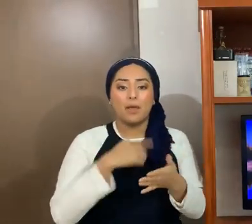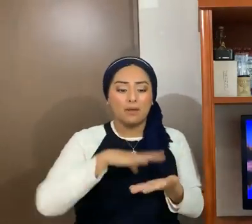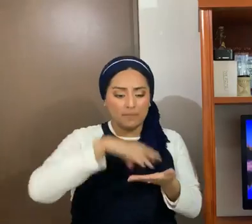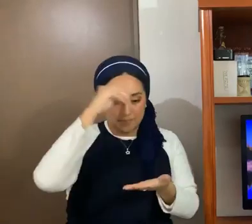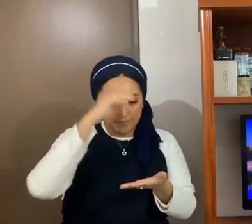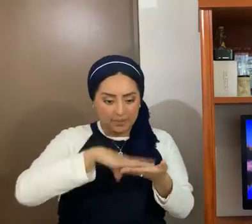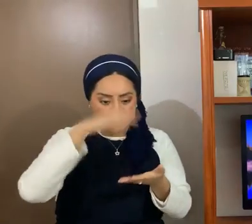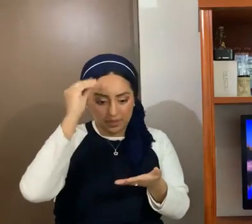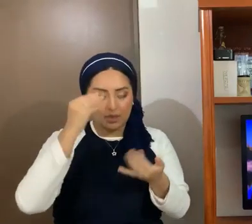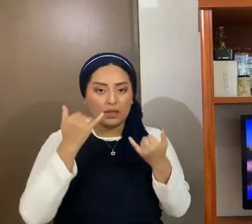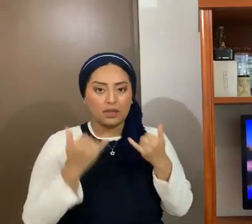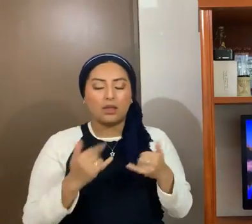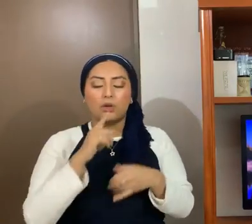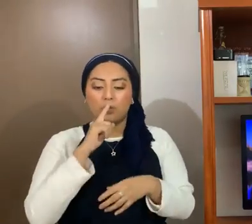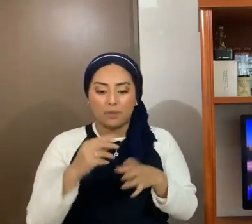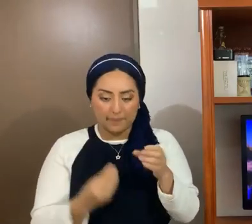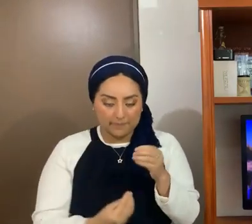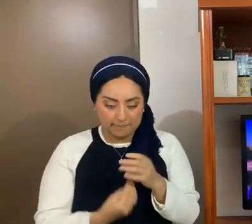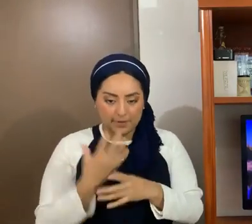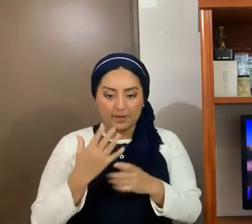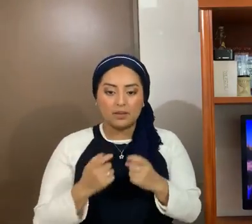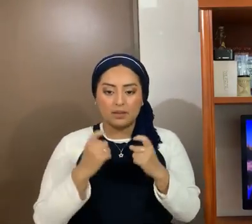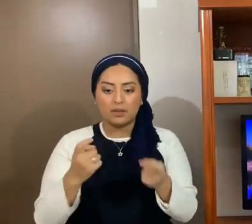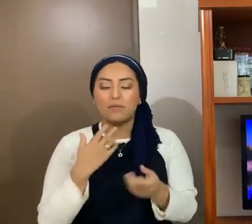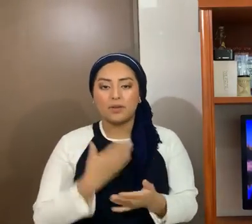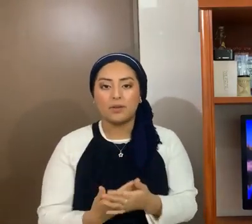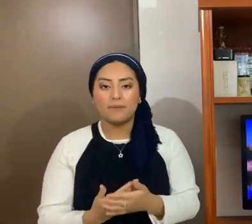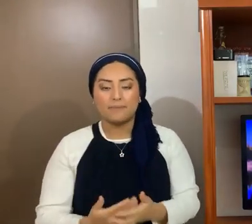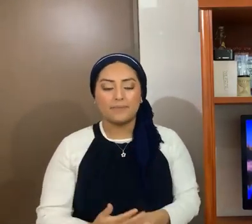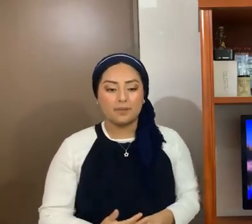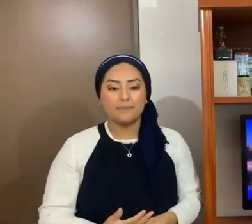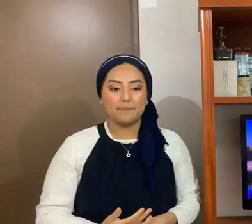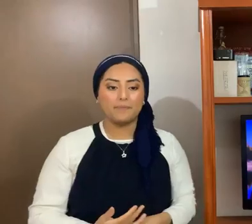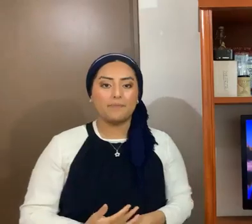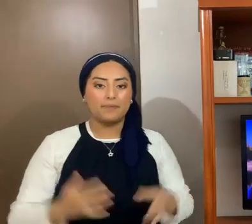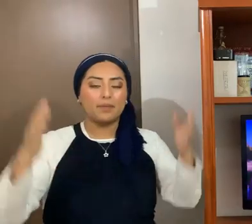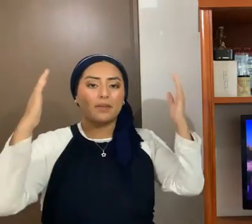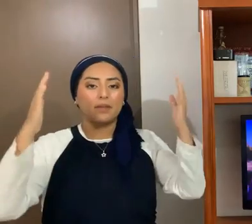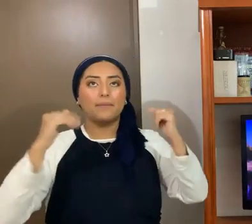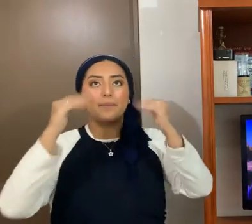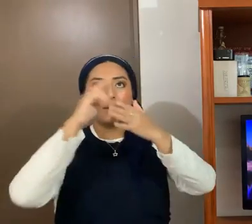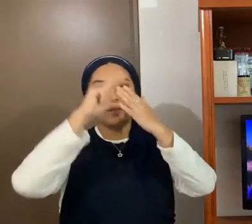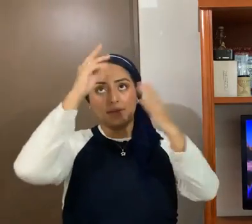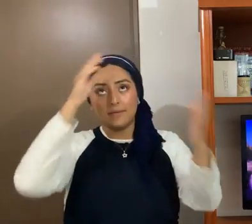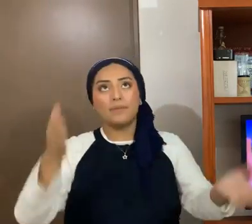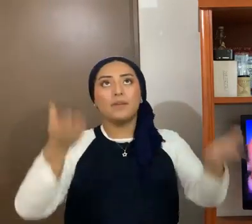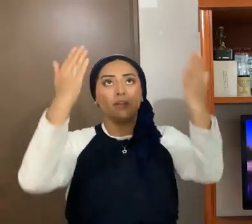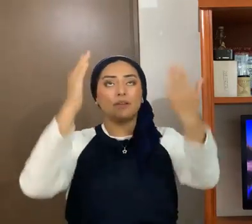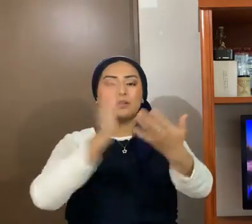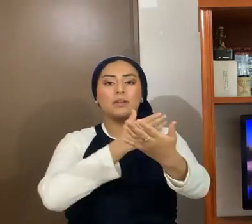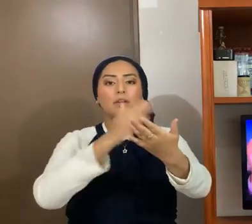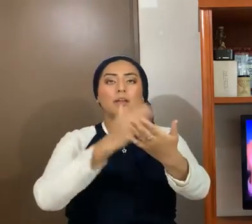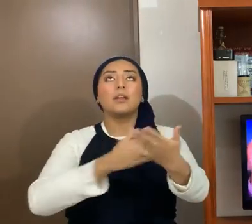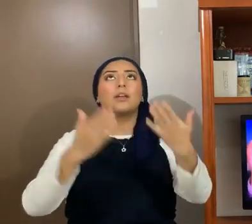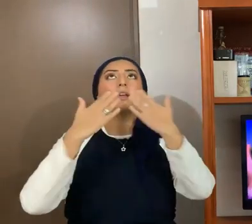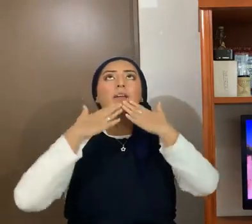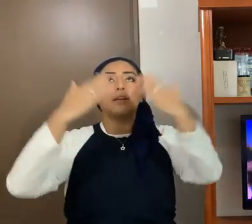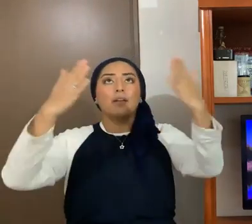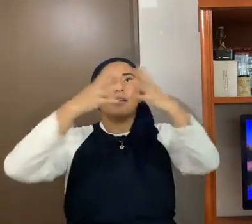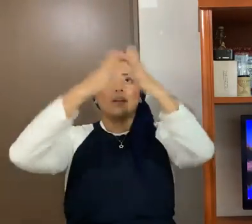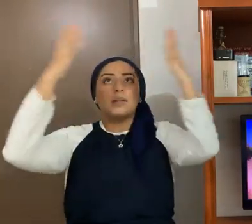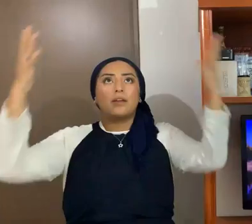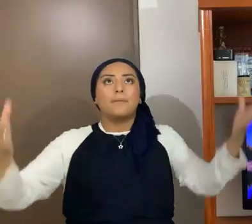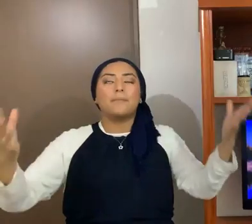alimentado, Abacados, ha rendido frutos y da buenos frutos. Abacados, te ofrecemos esta jalelidad para darte toda cabod y toda